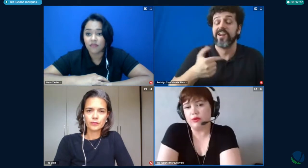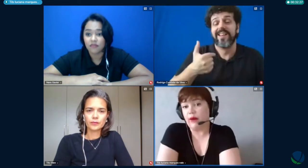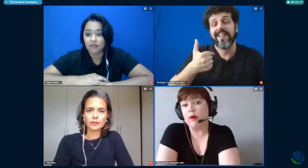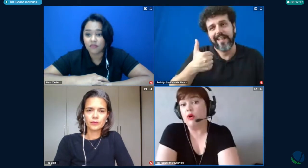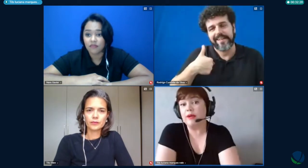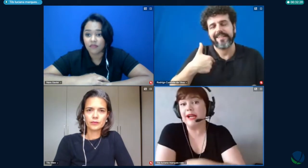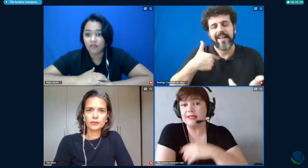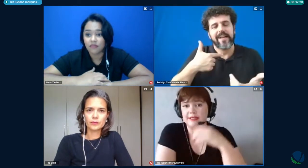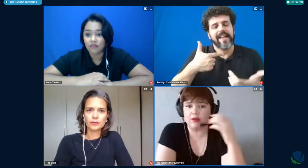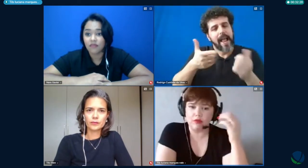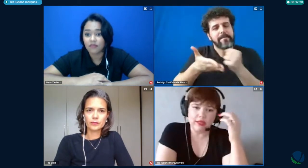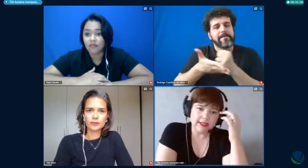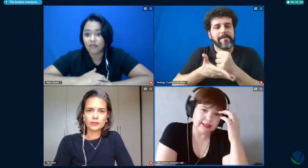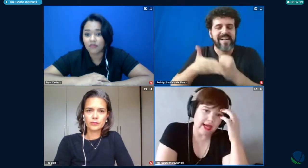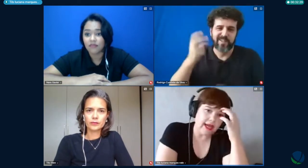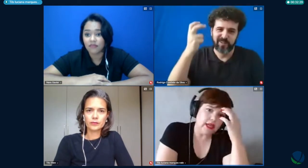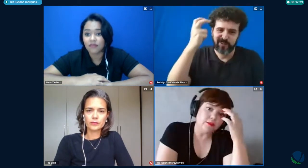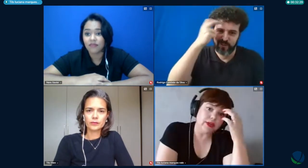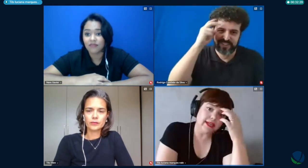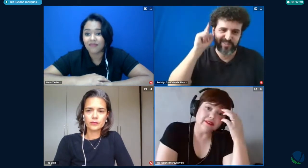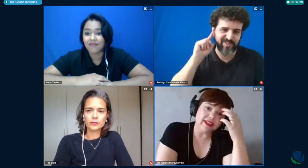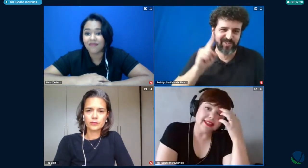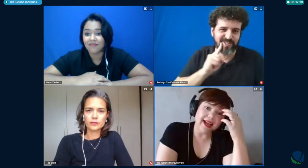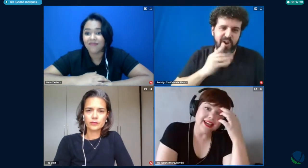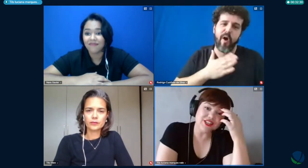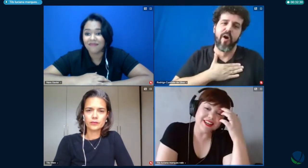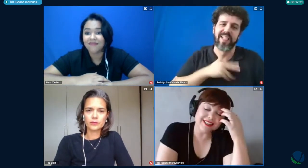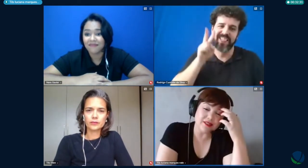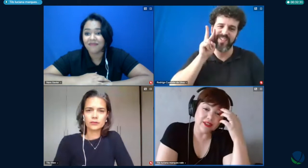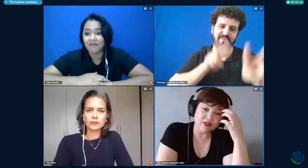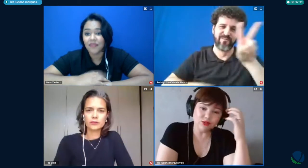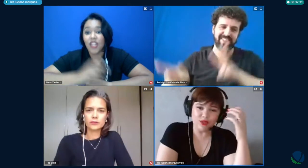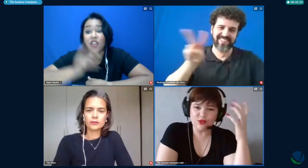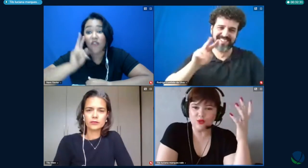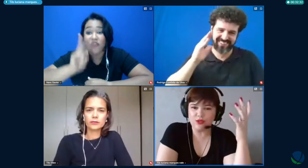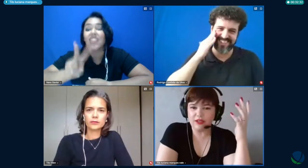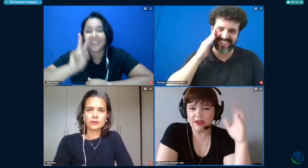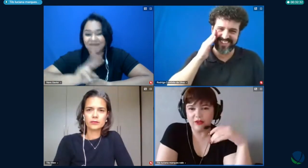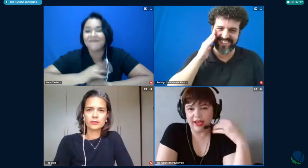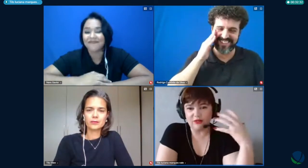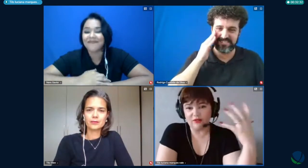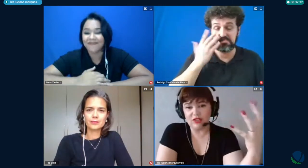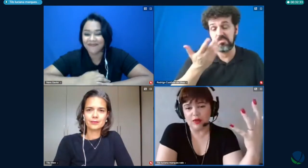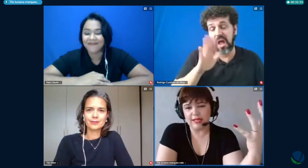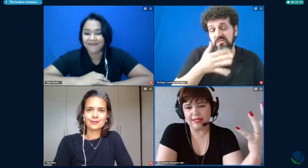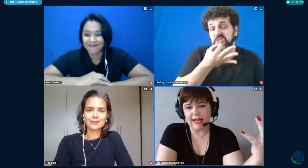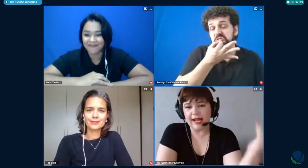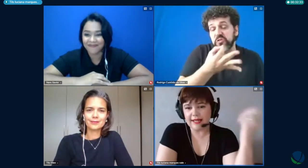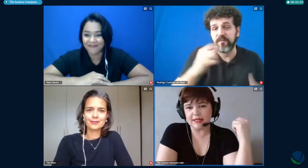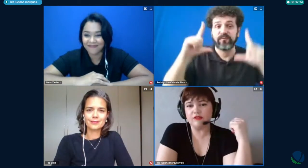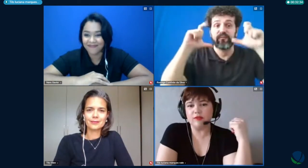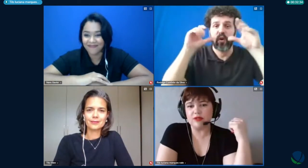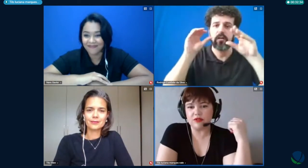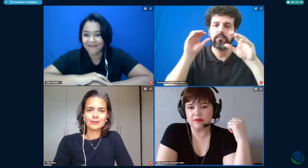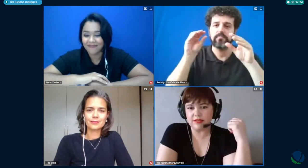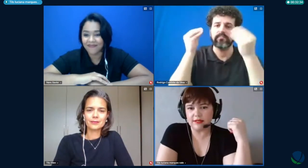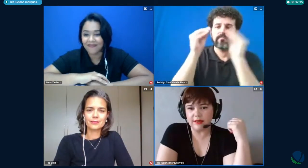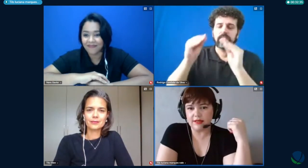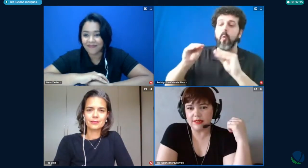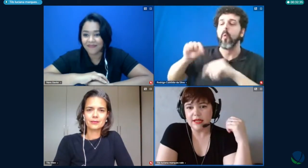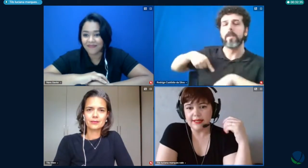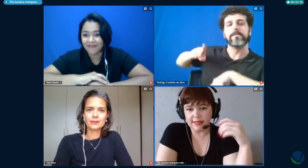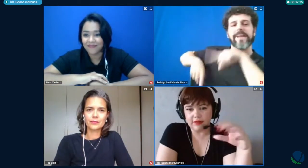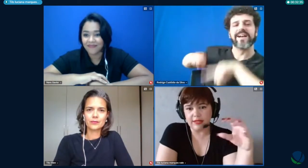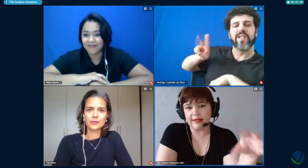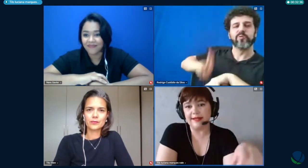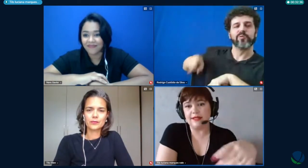sugestão, não é uma obrigação, tá? Porque, na verdade, é a questão da cultura surda, eu quero visualizar essas informações que você